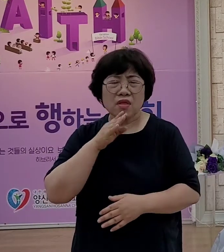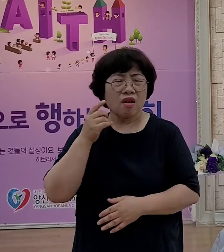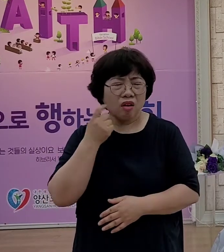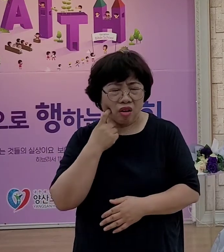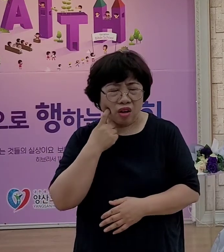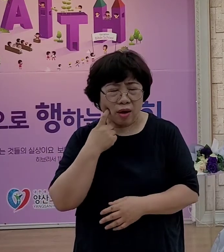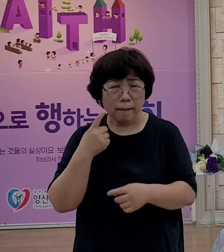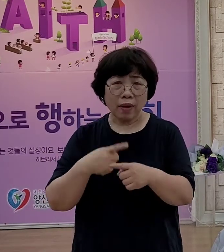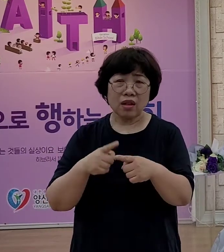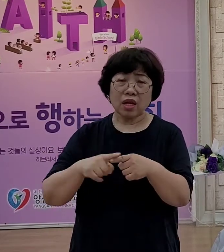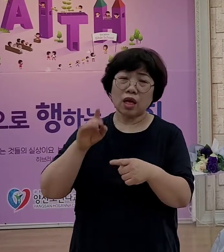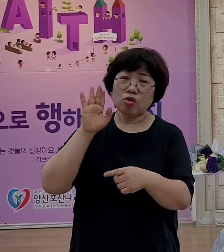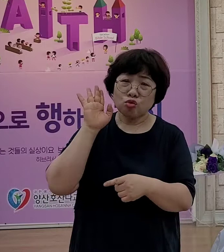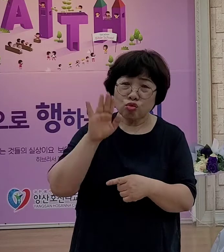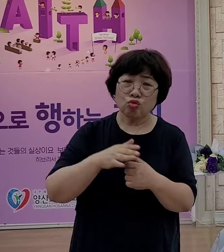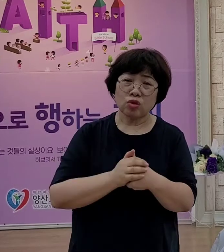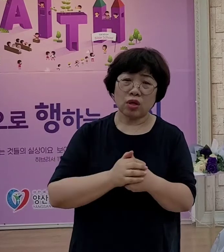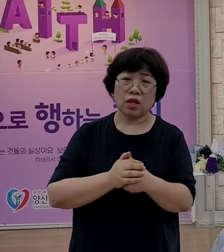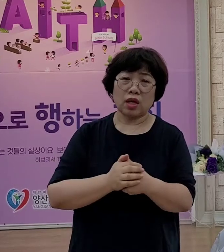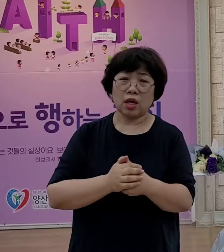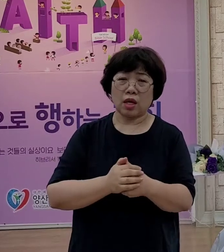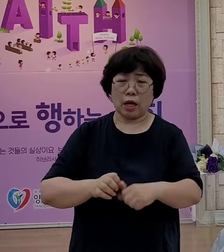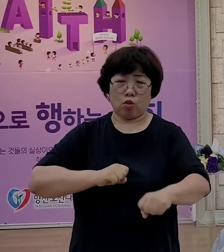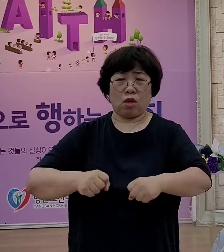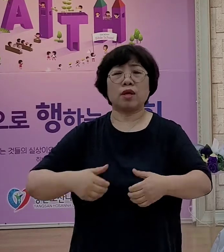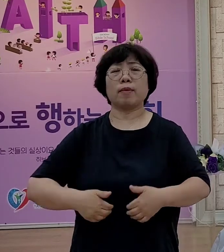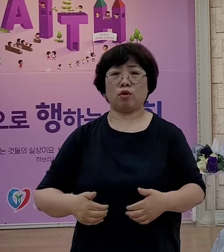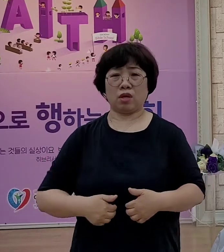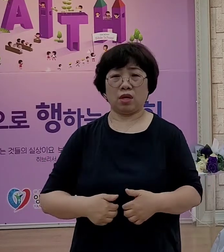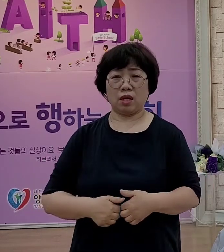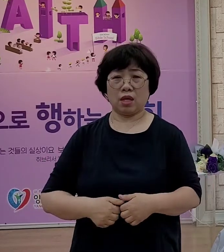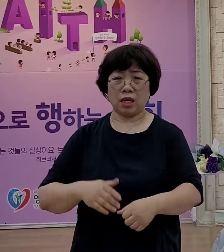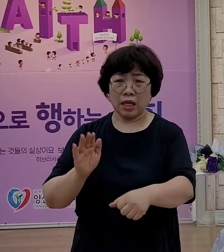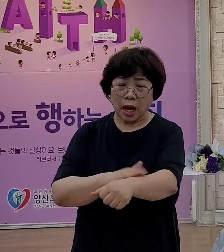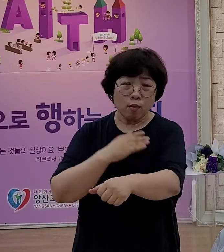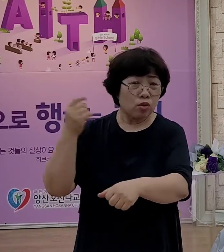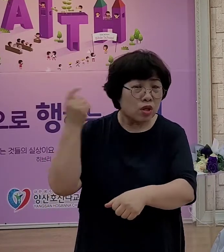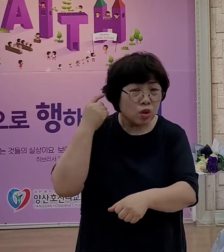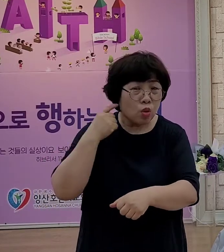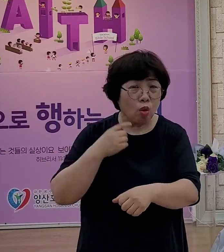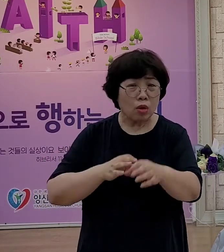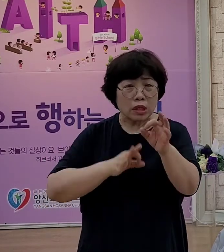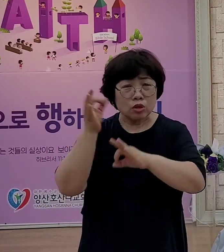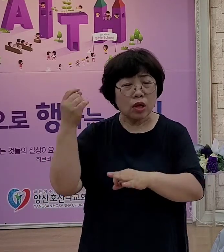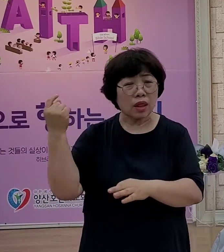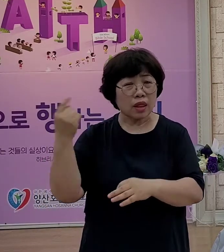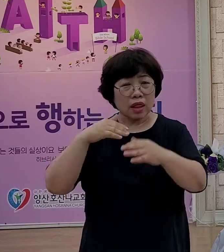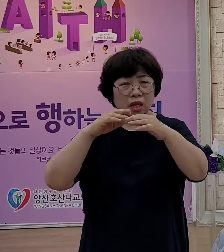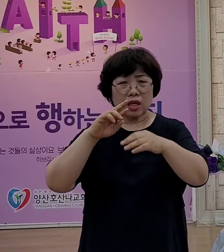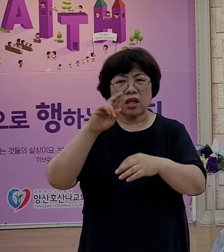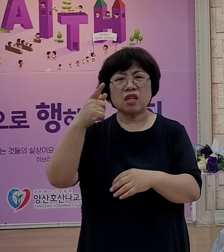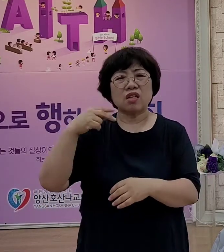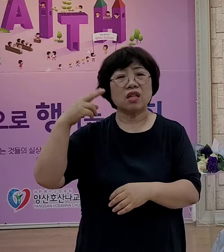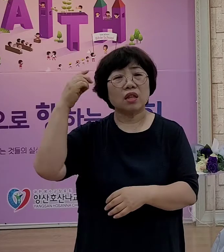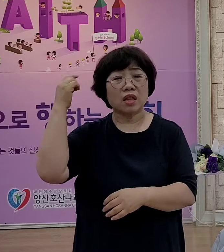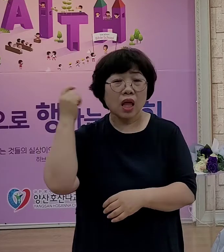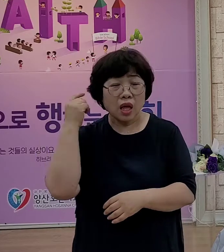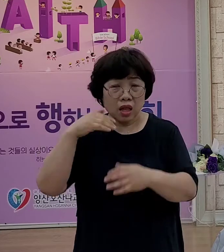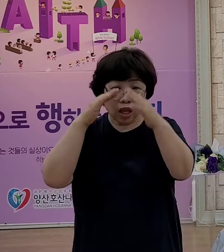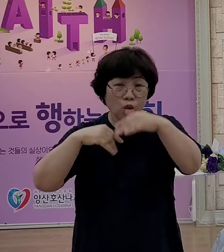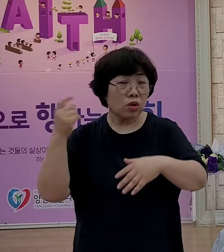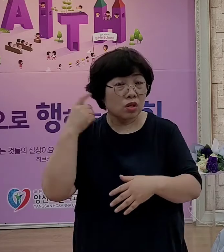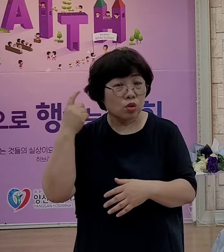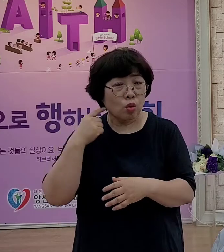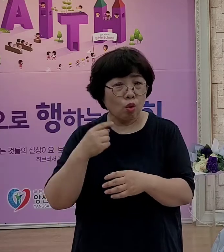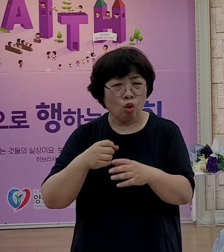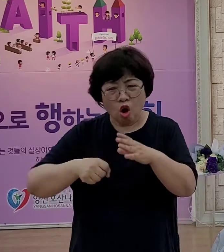것을 금방 알게 될 것을 이 잘못을 전하는 나쁜 것을 만들어서 전하는 이 나쁜 사람들